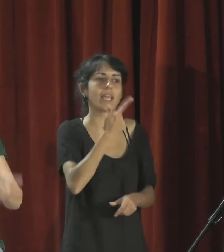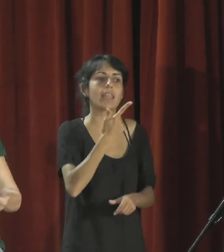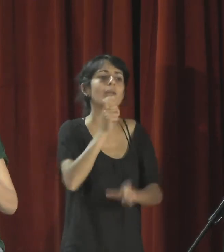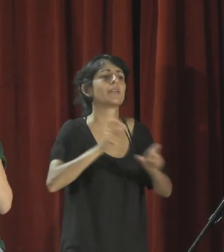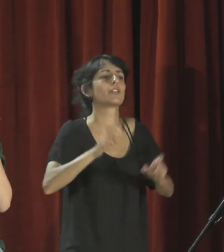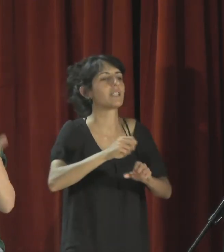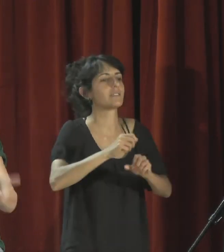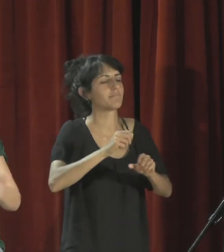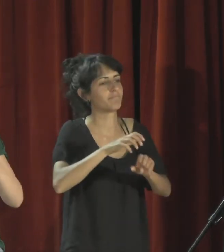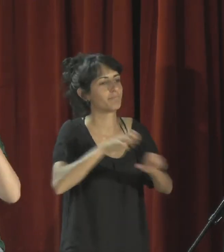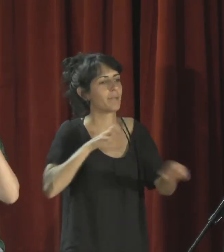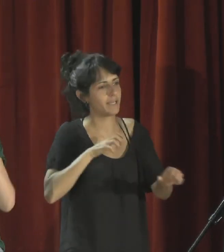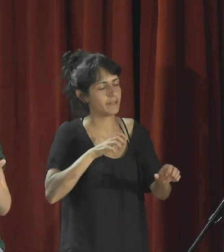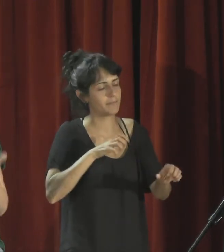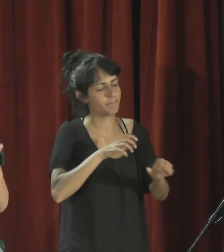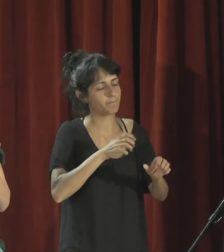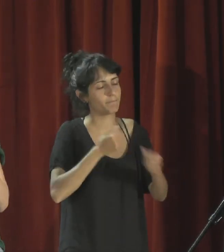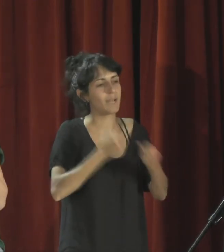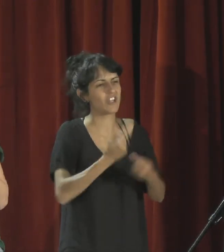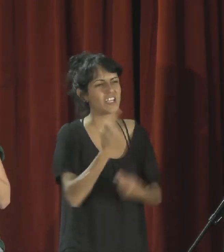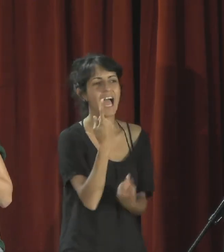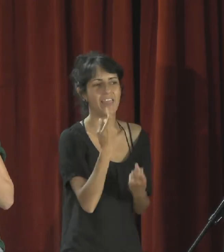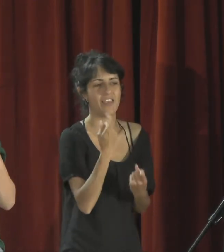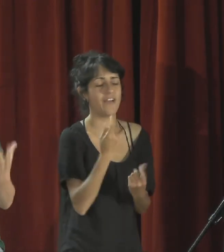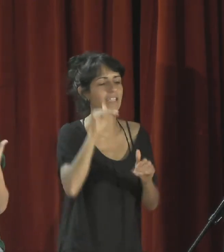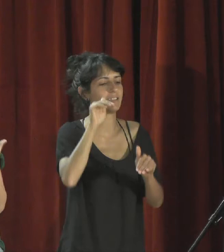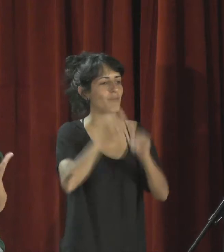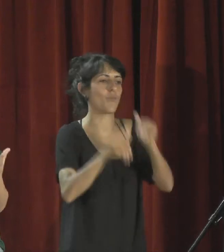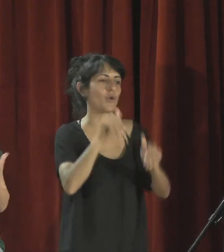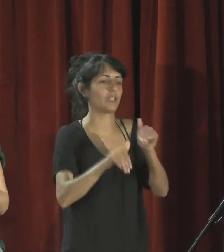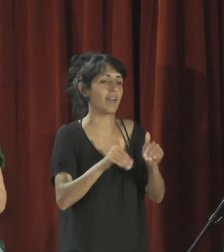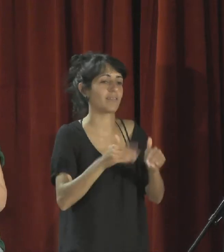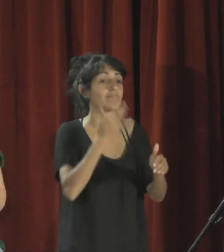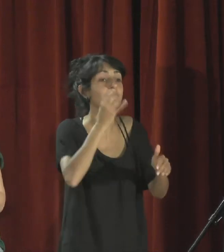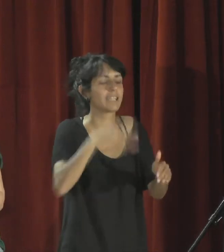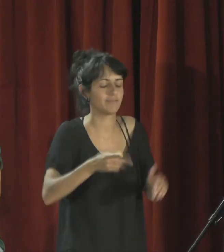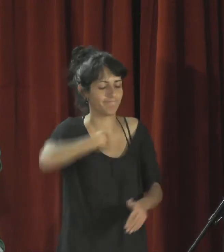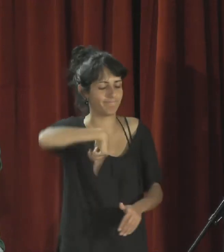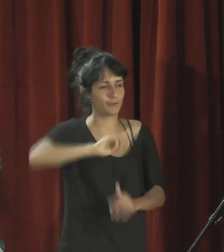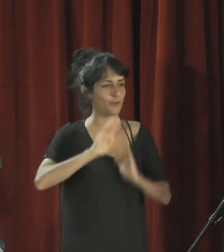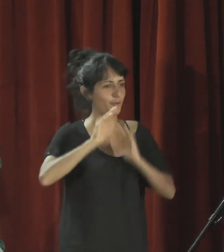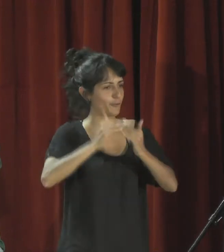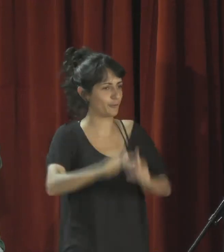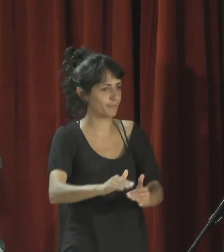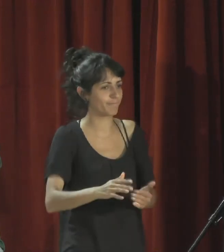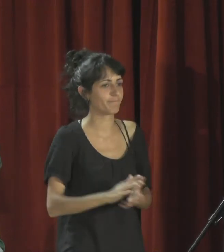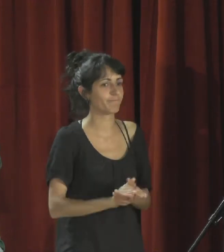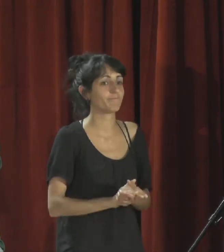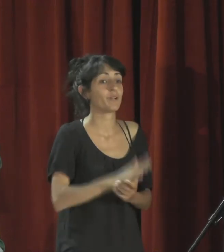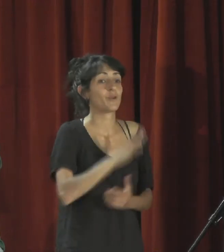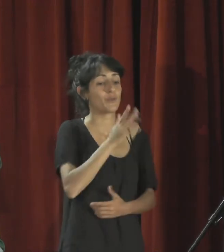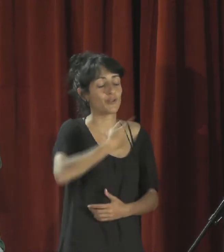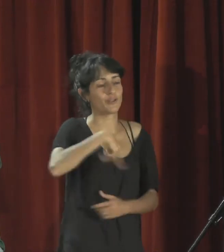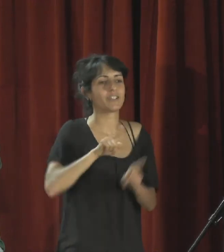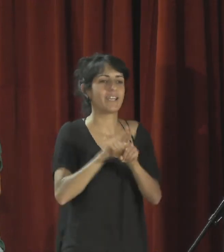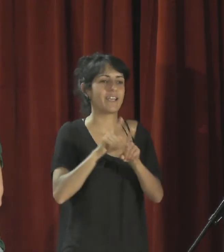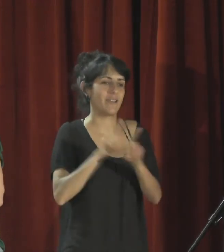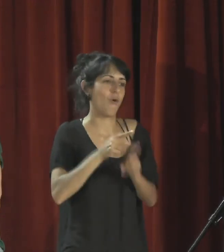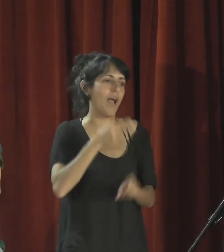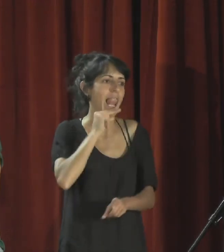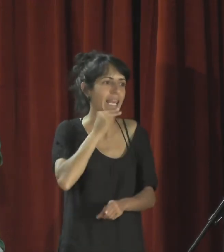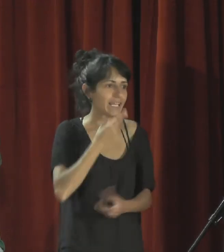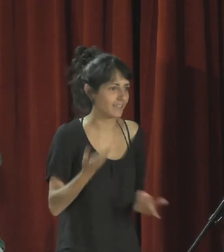polas súas fillas, polos netos, polos sobriños, por nós que somos os deles e queremos vivir nesta provincia e ter un futuro